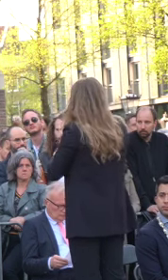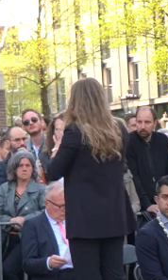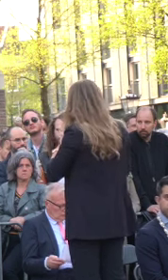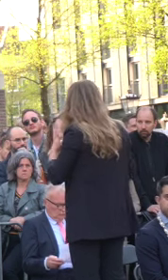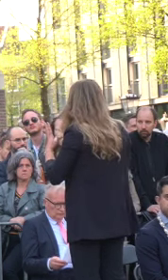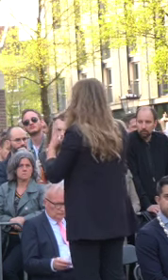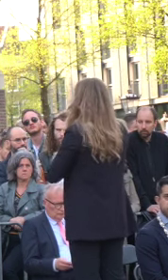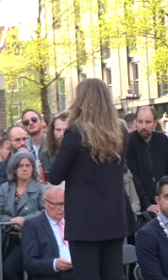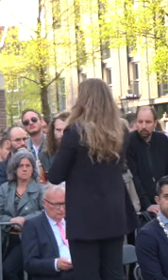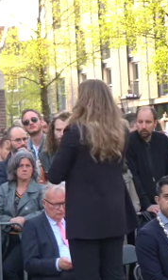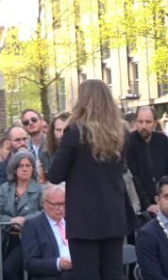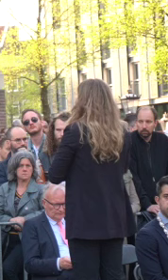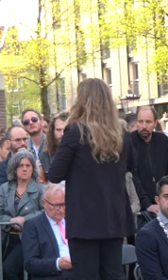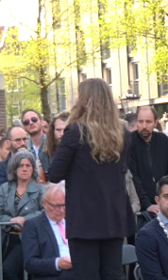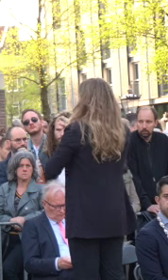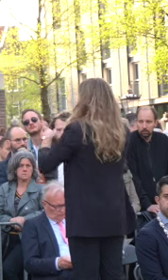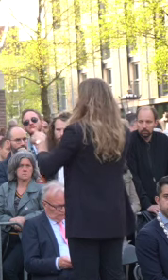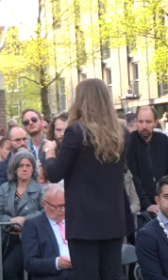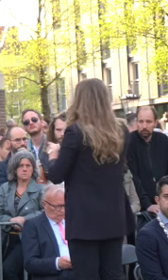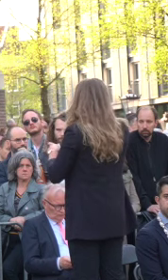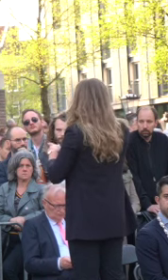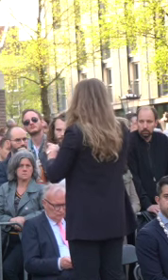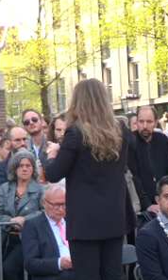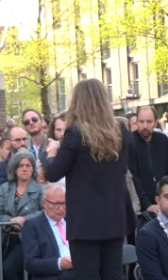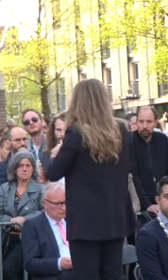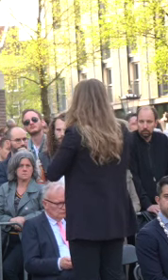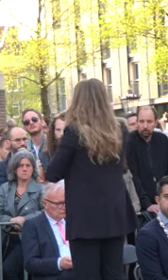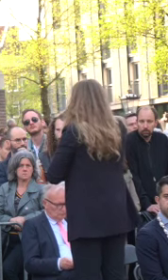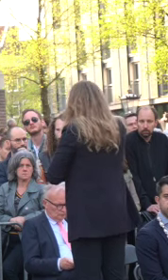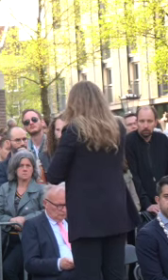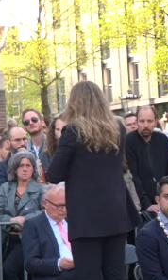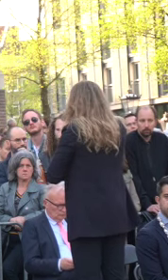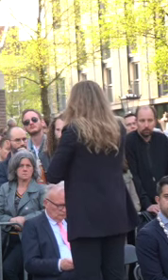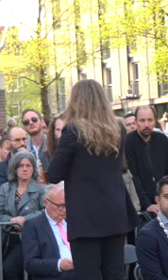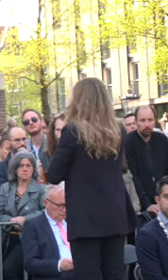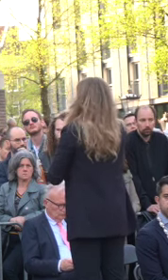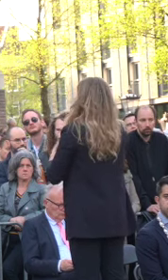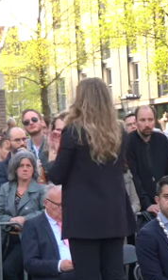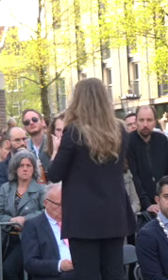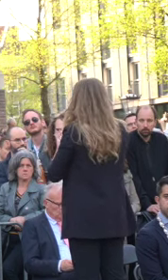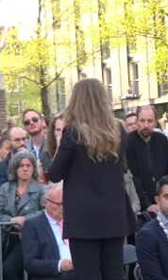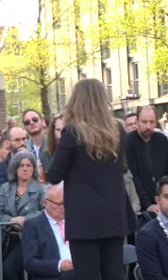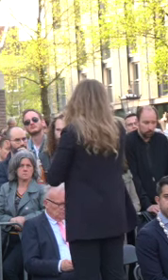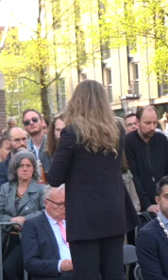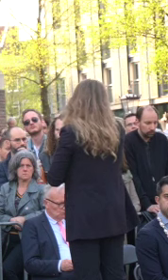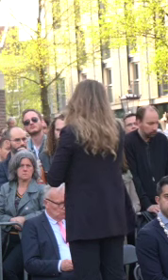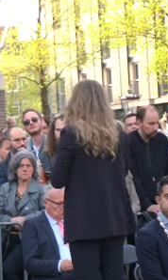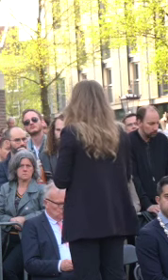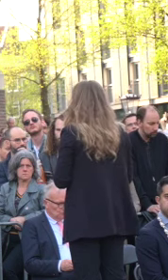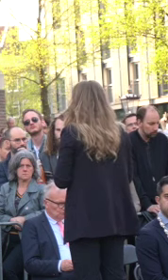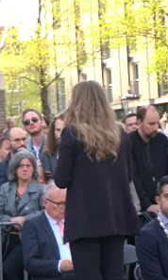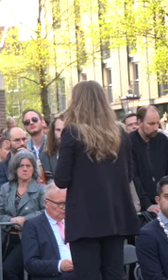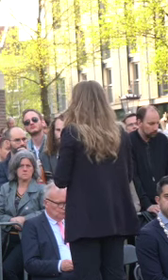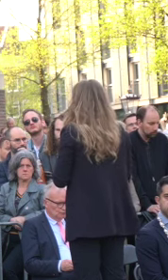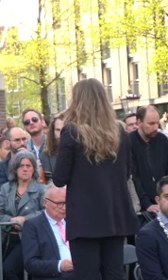de slachtoffers van het verleden, heden en de toekomst. Opdat wij nooit zullen vergeten. Dat